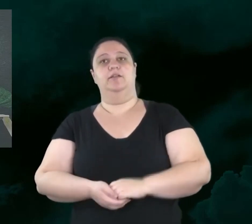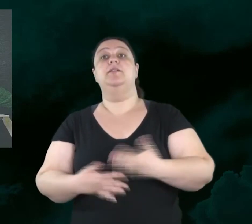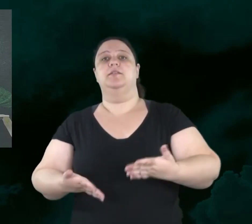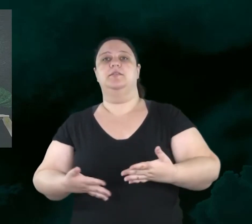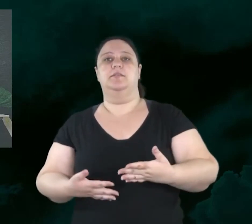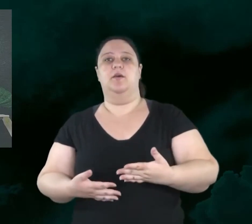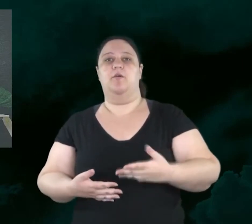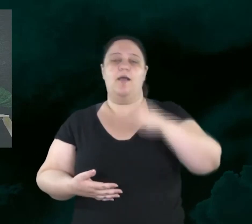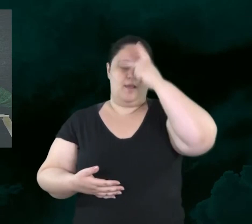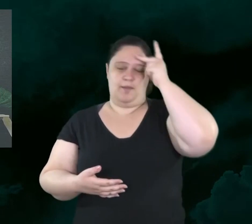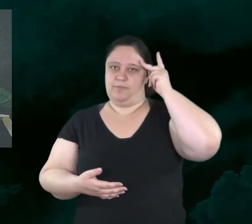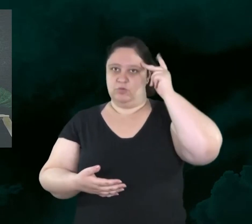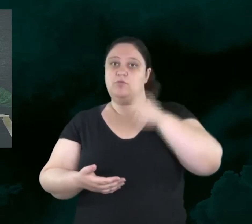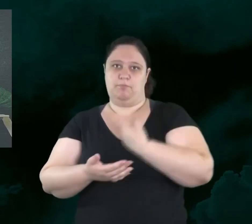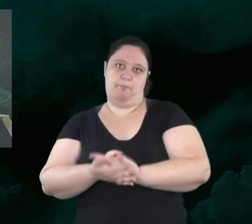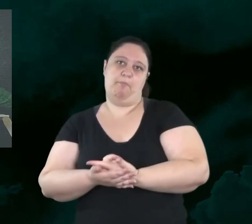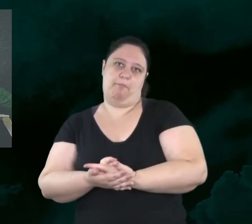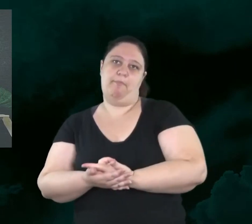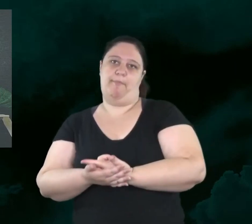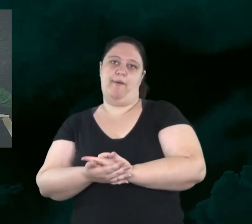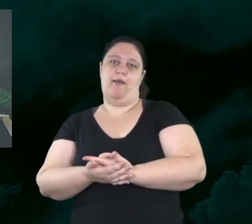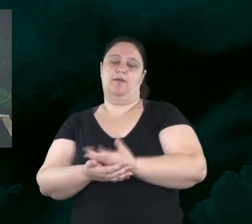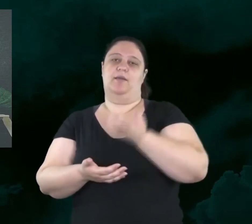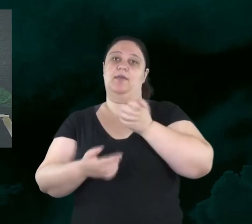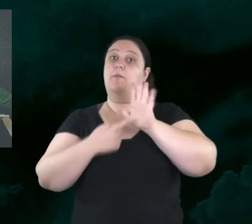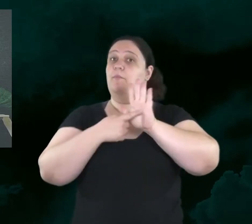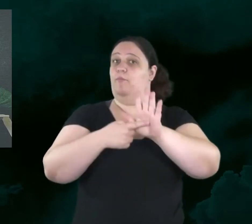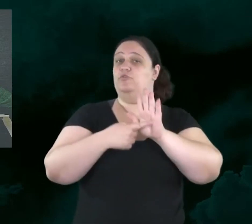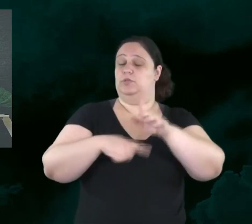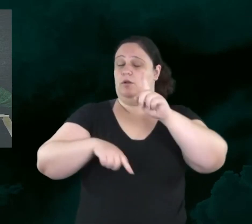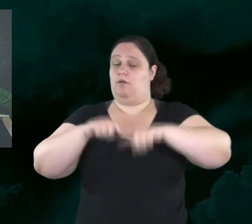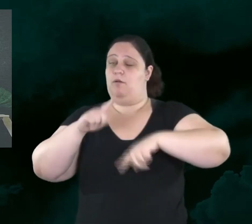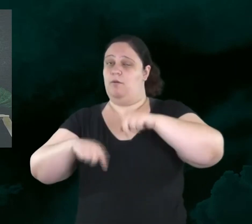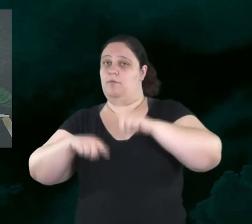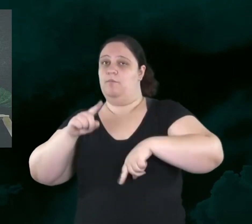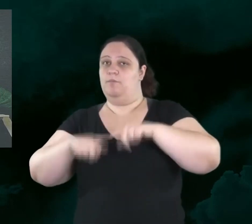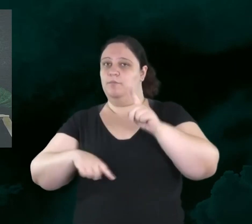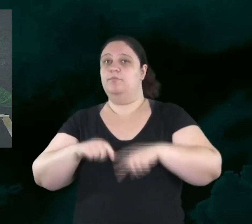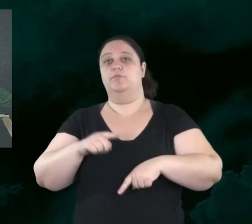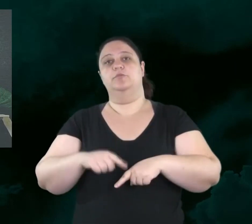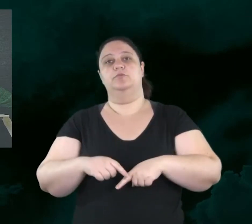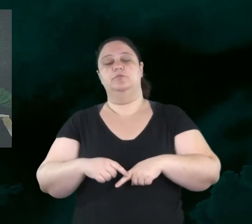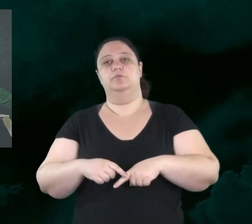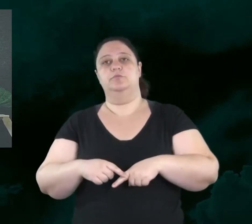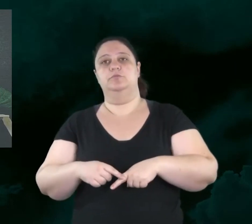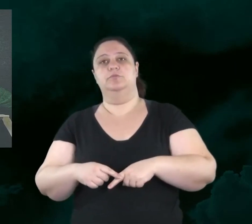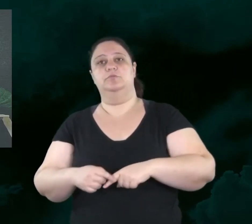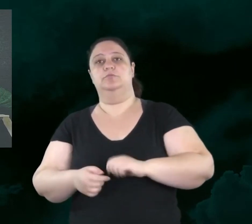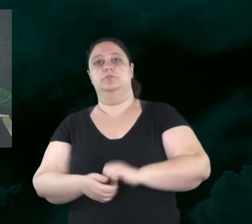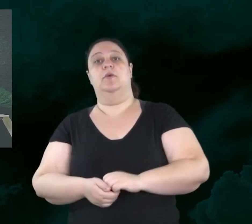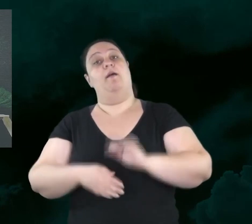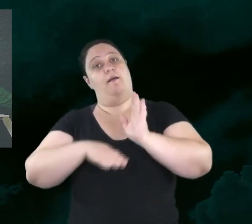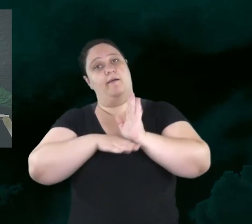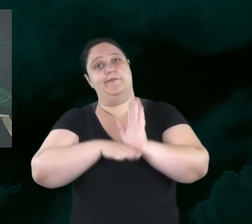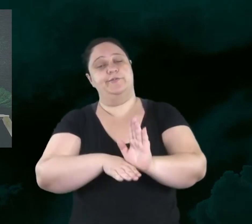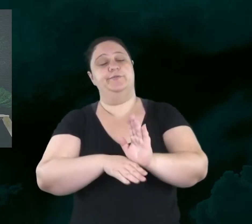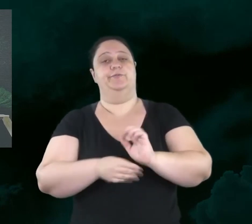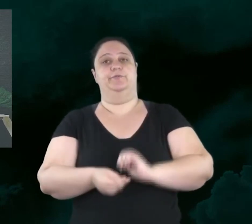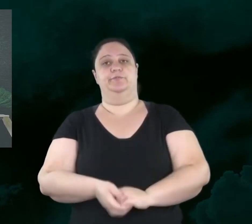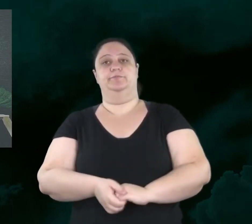né, pelo serviço possa ter sucesso no seu negócio, no seu comércio. E